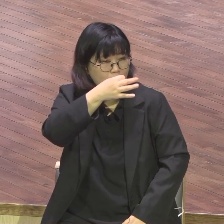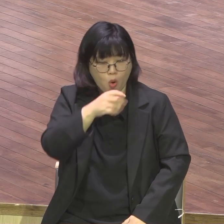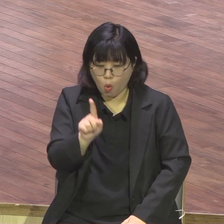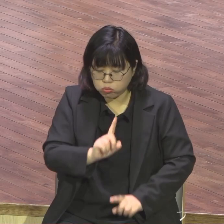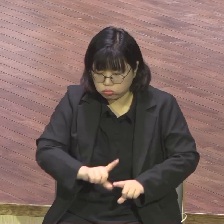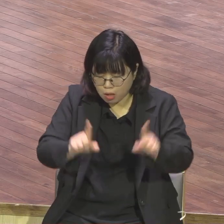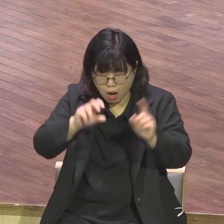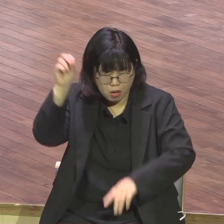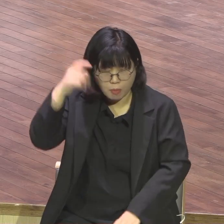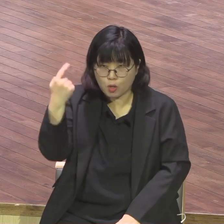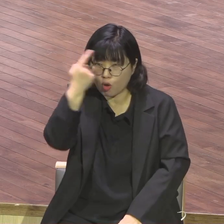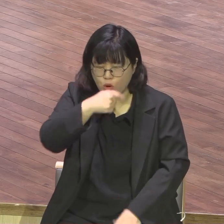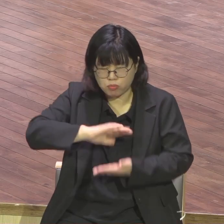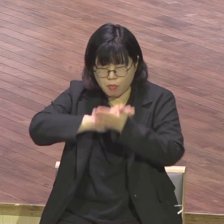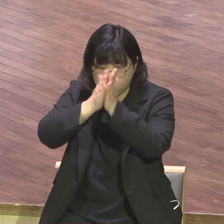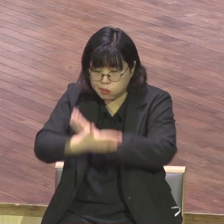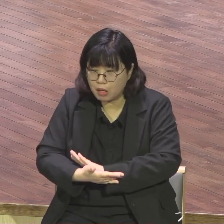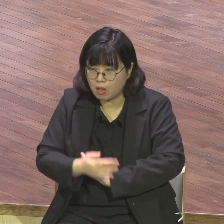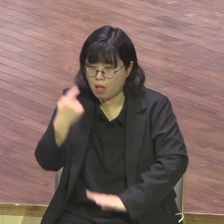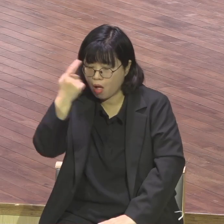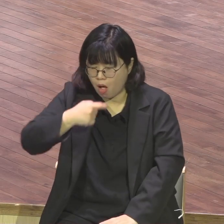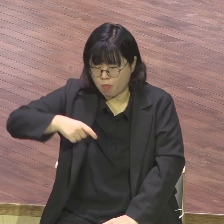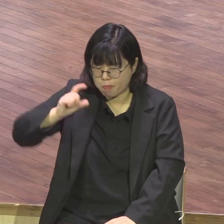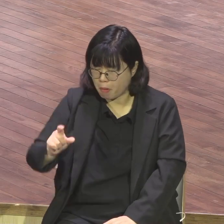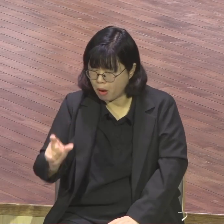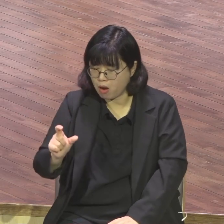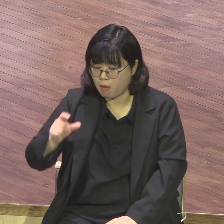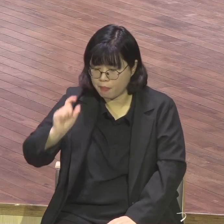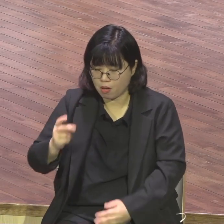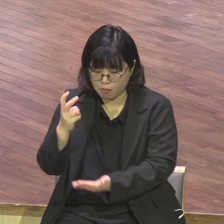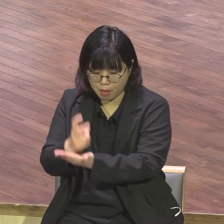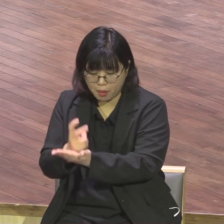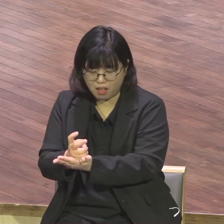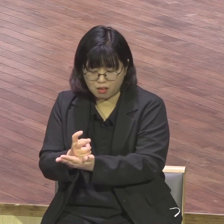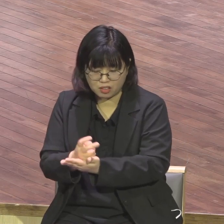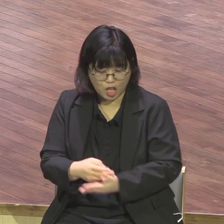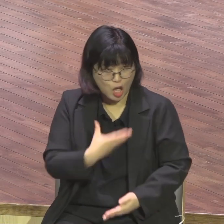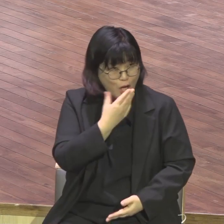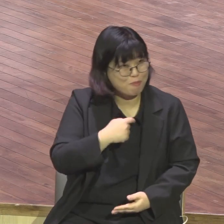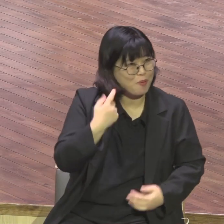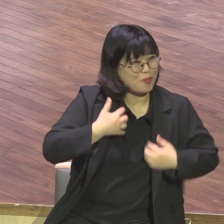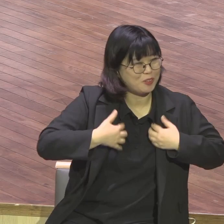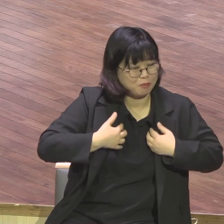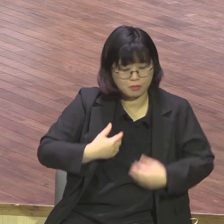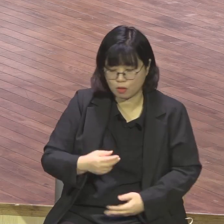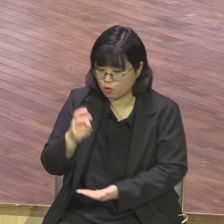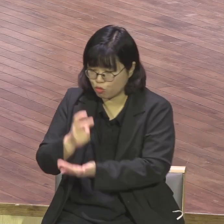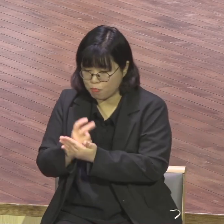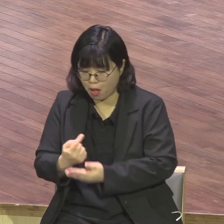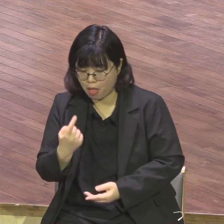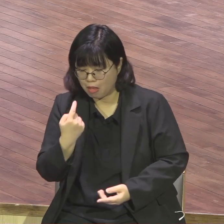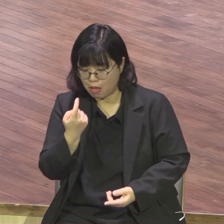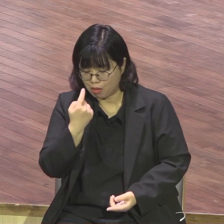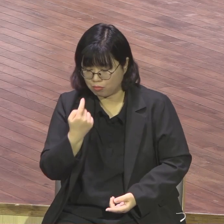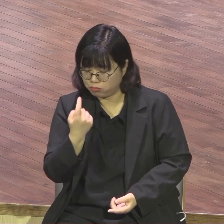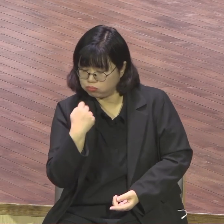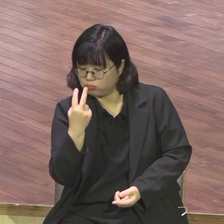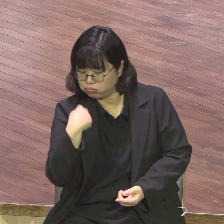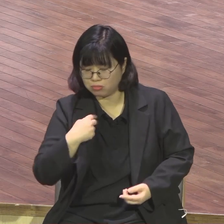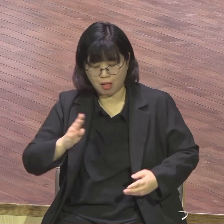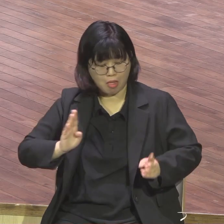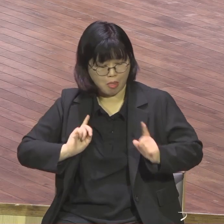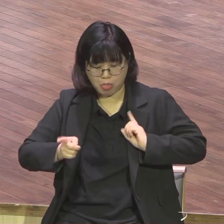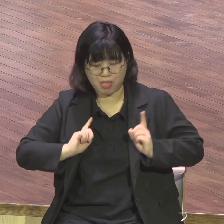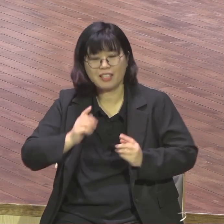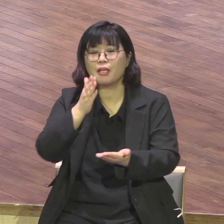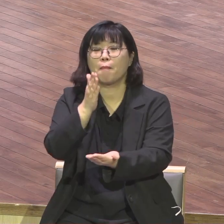돌아가서 율법 저 그래요. 올해는 돌아가지 마시기 바랍니다. 완전